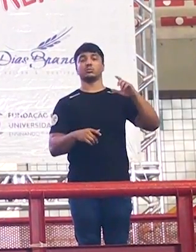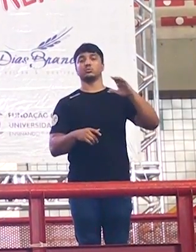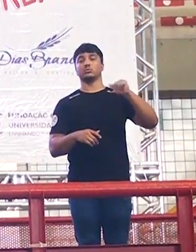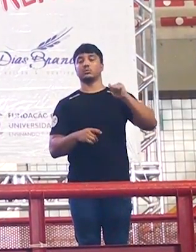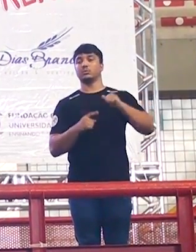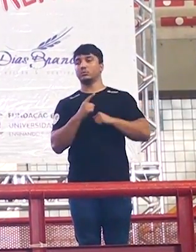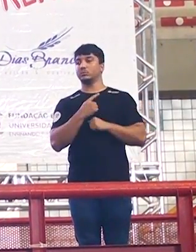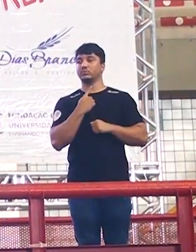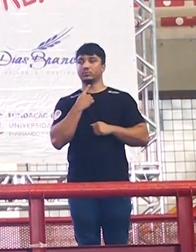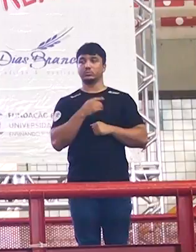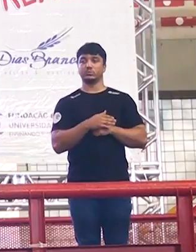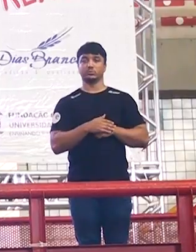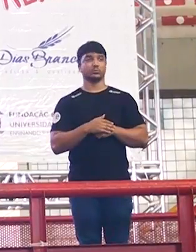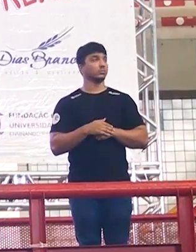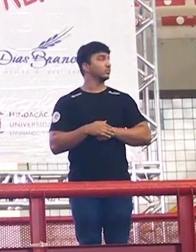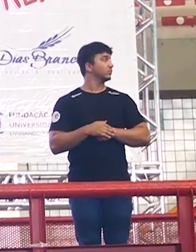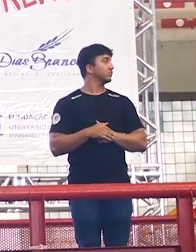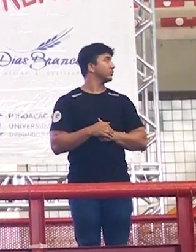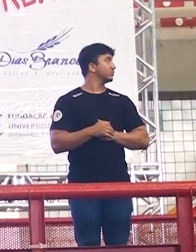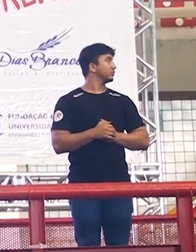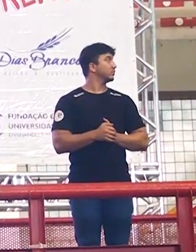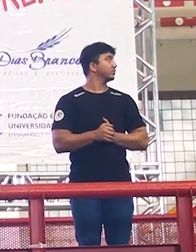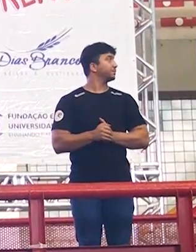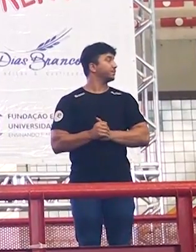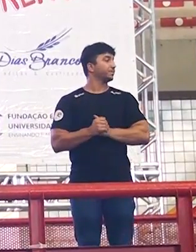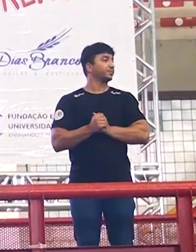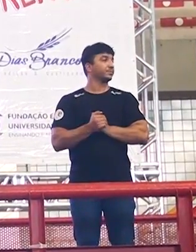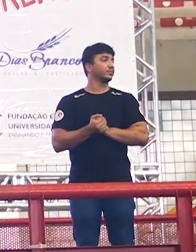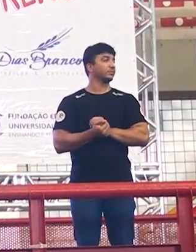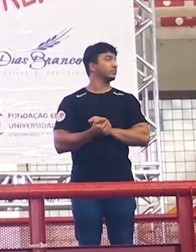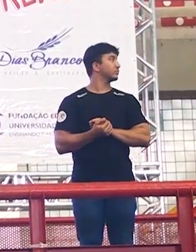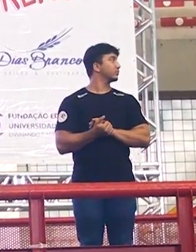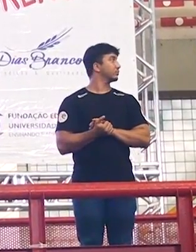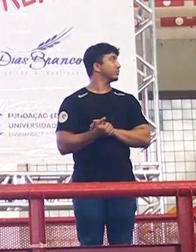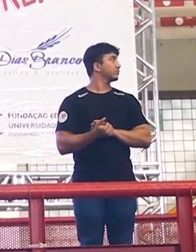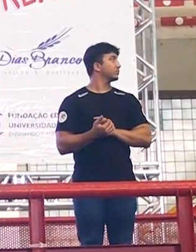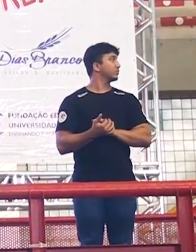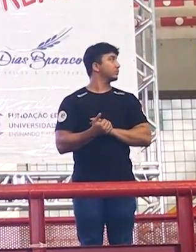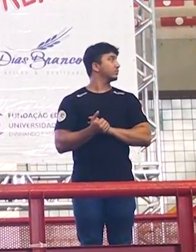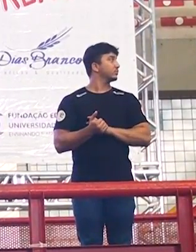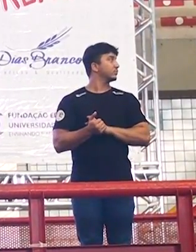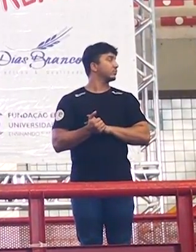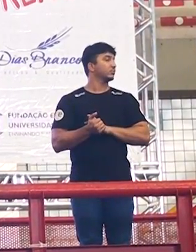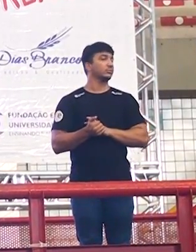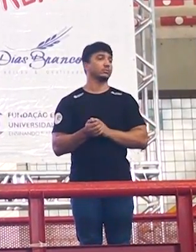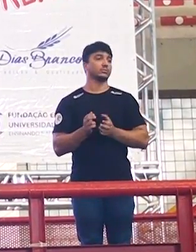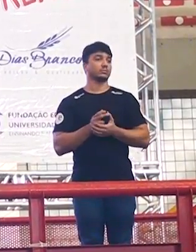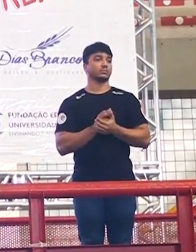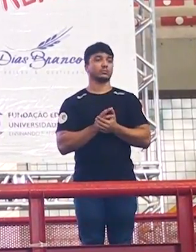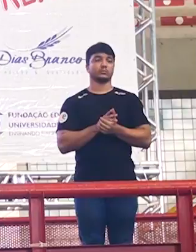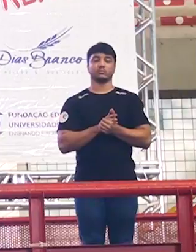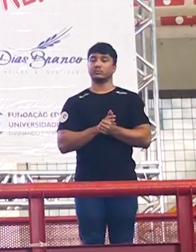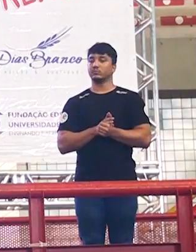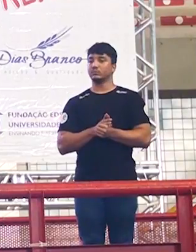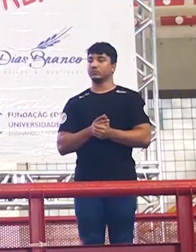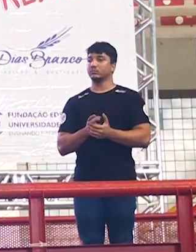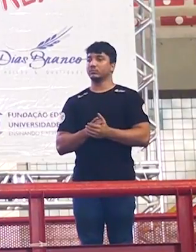ao lado do palco. Bruna, o Ismael está chamando ao lado do palco.